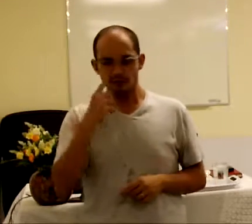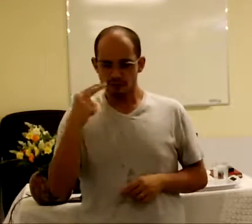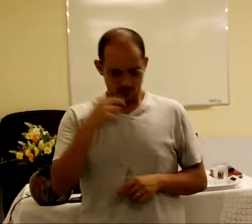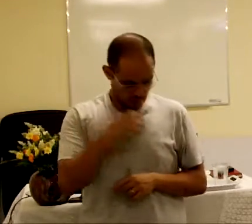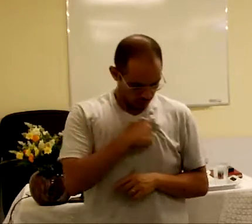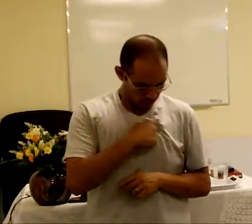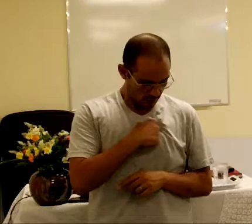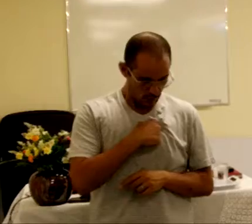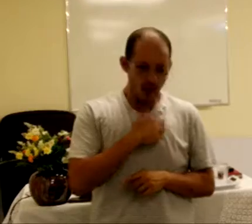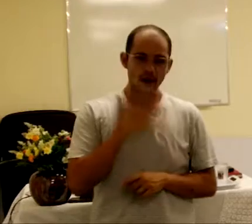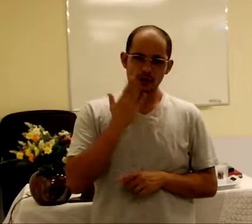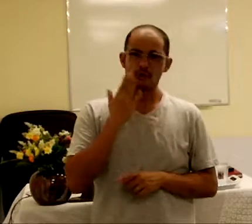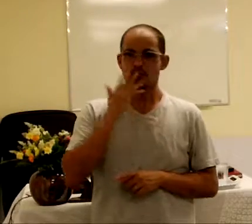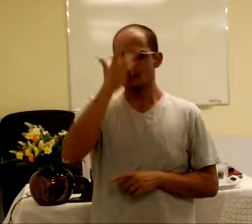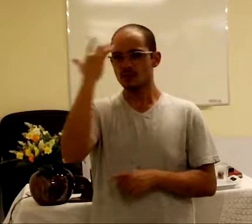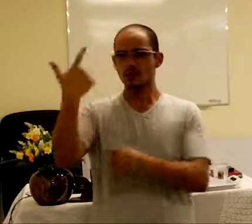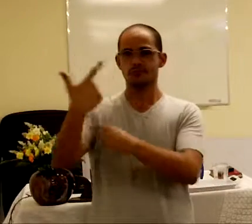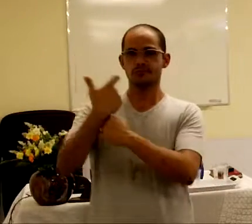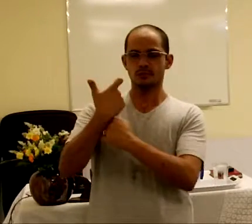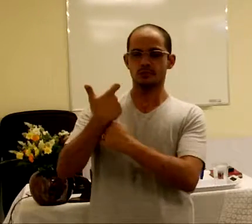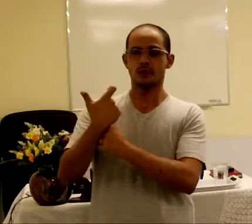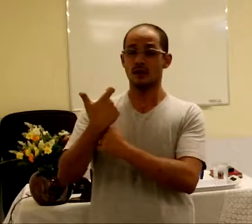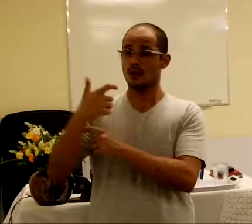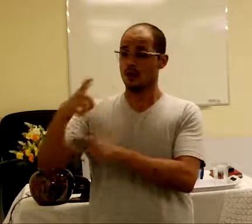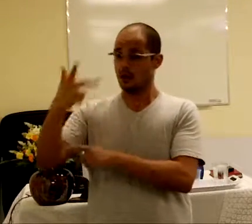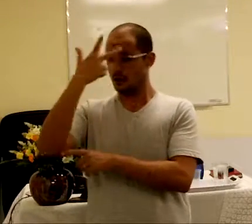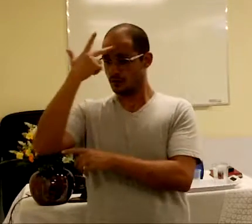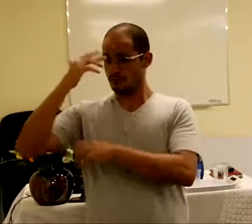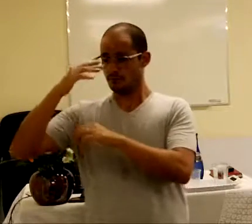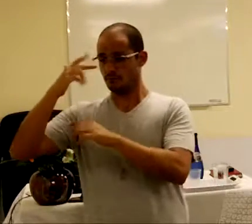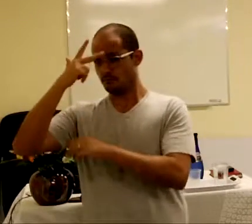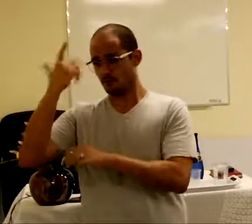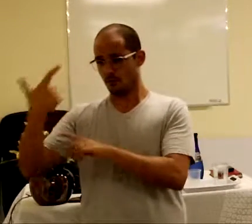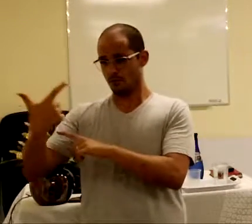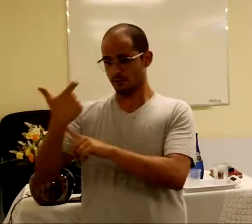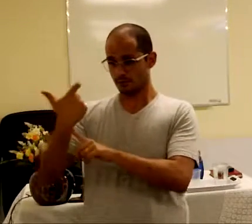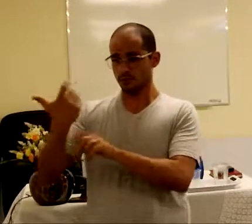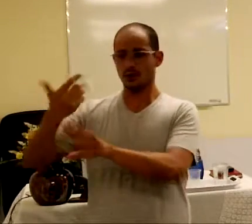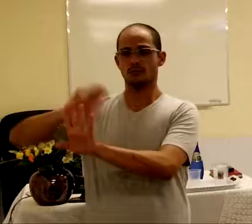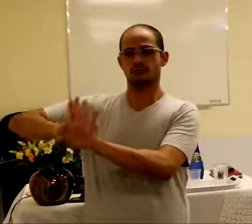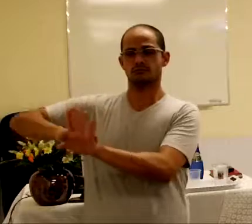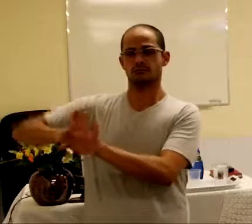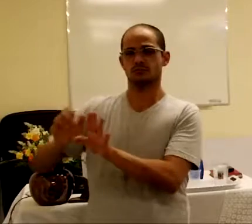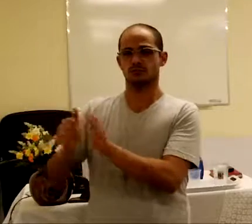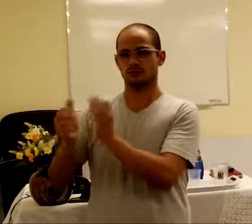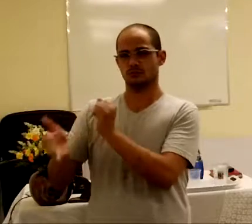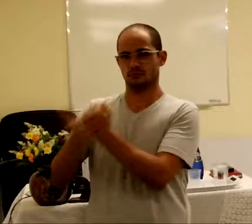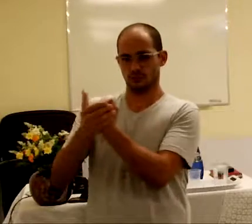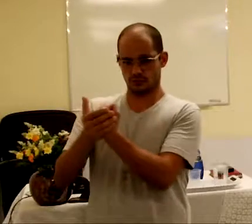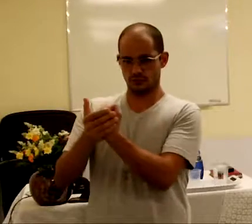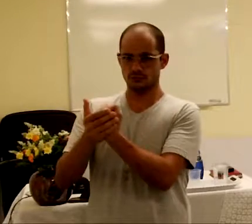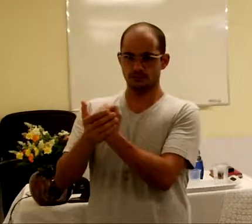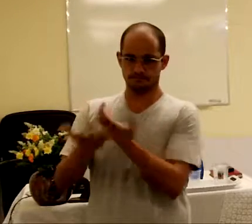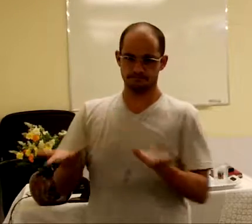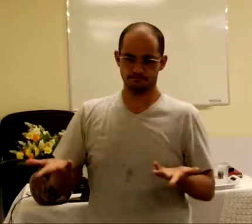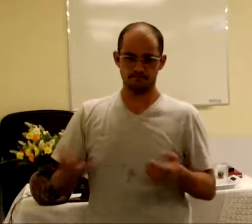atirou. O atirador está oculto, mas eu sei que tem um atirador, porque o efeito de ser baleado me sugere que há alguém que